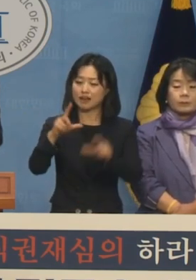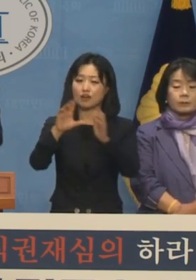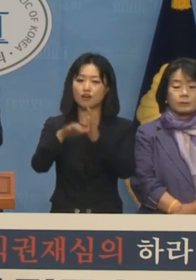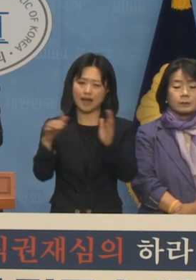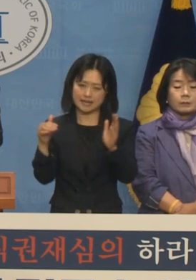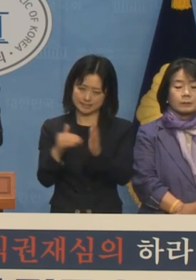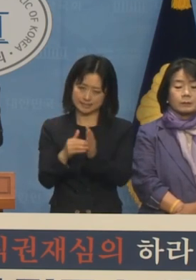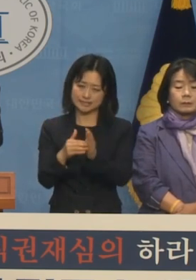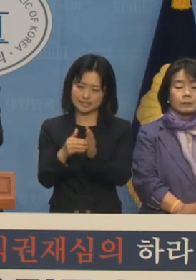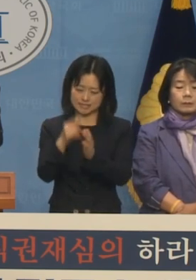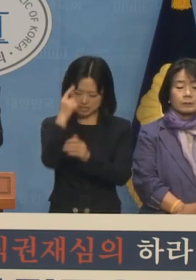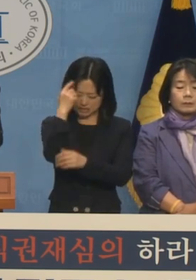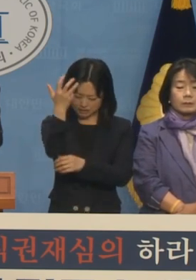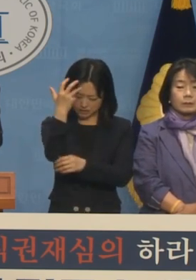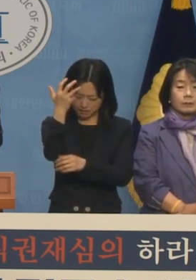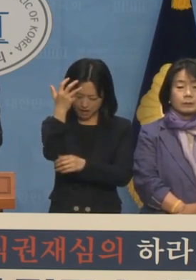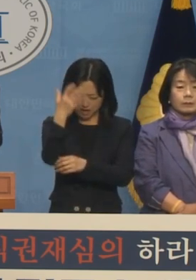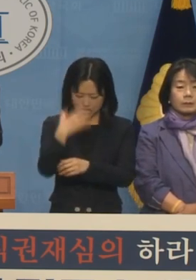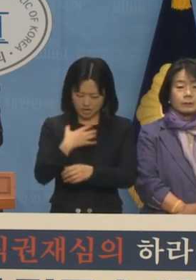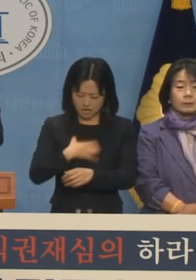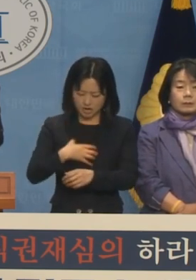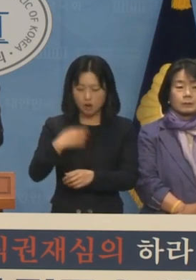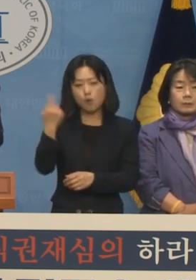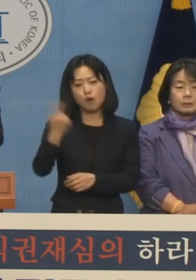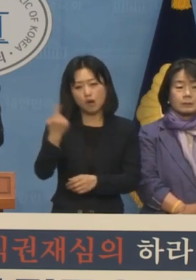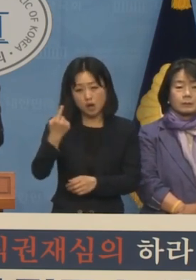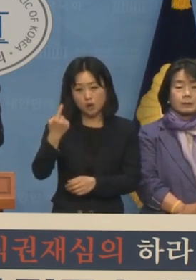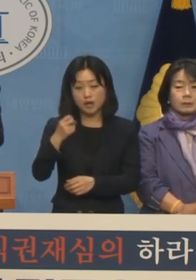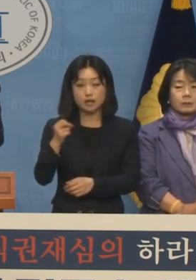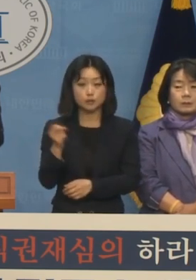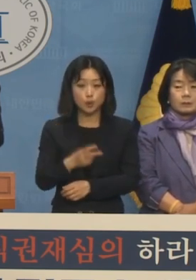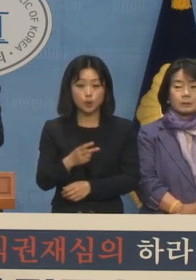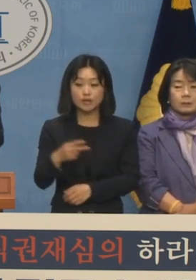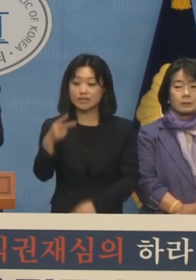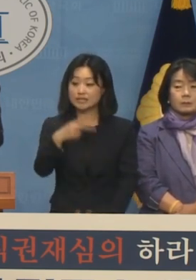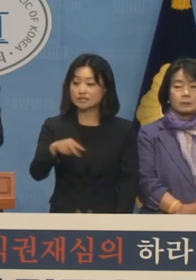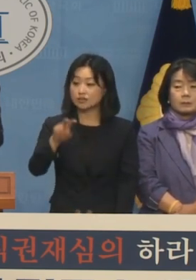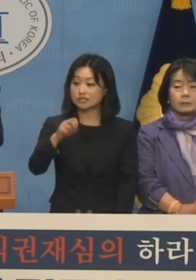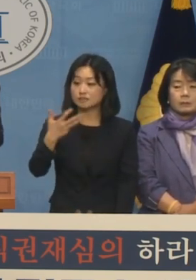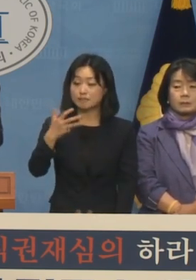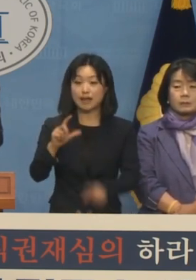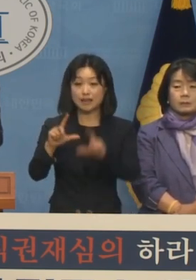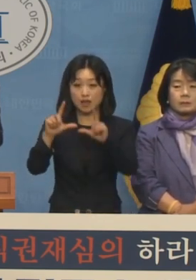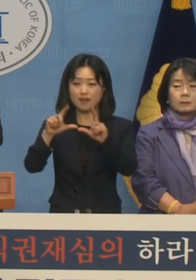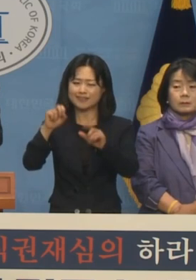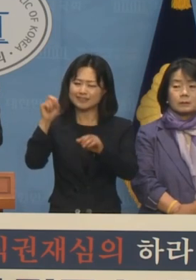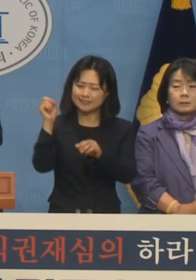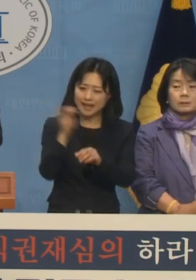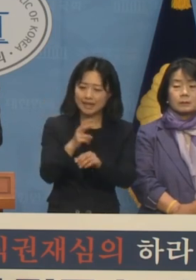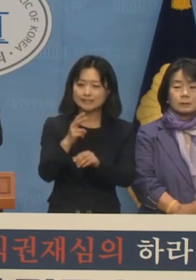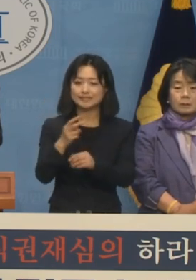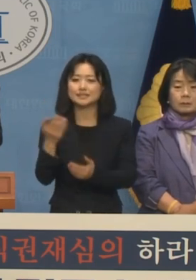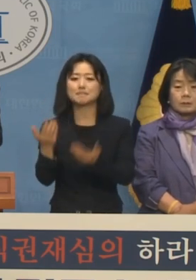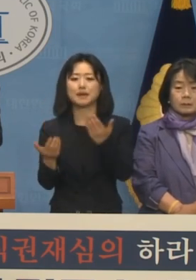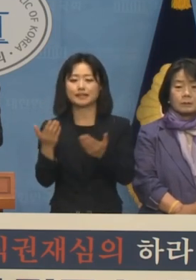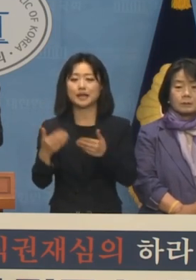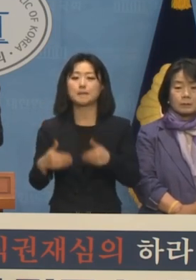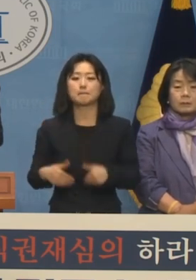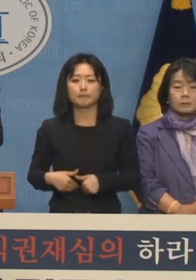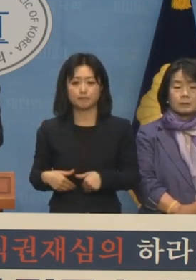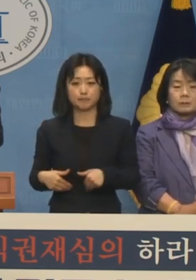2028년까지 지속된다고 하는 결과가 나왔습니다. 그리고 2028년에 다시 재판정이